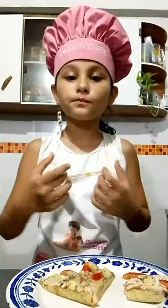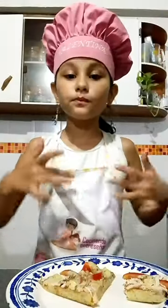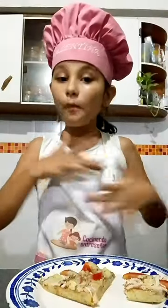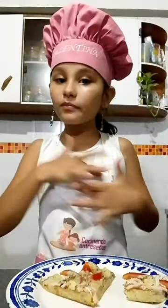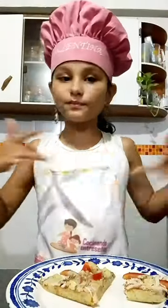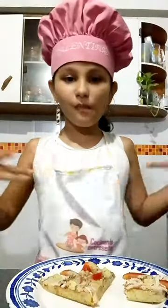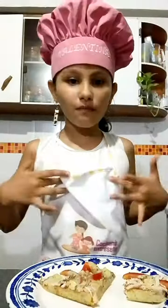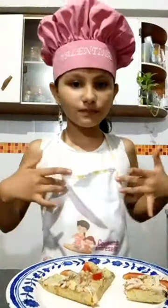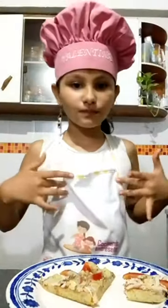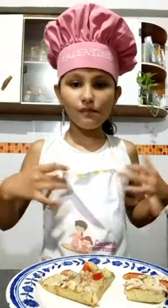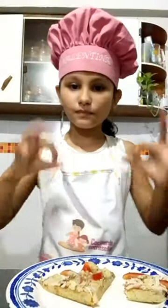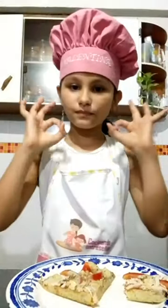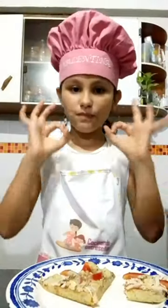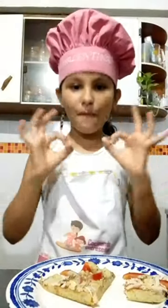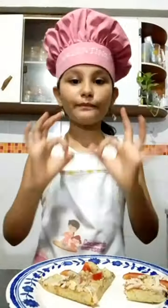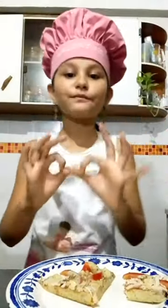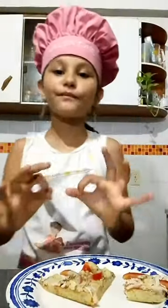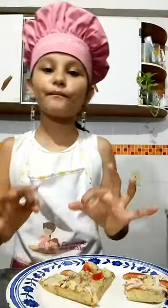sin químicos.